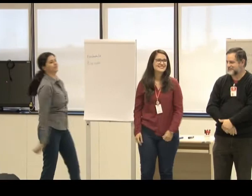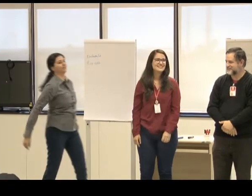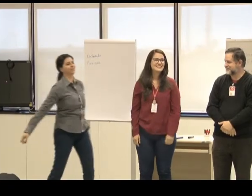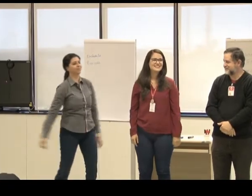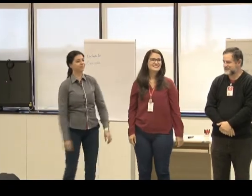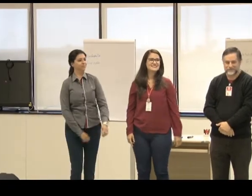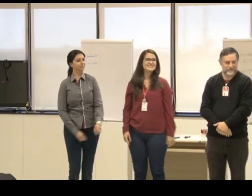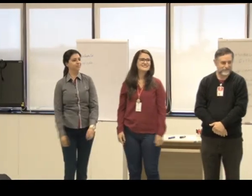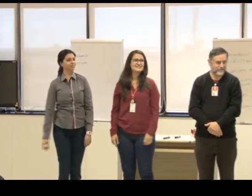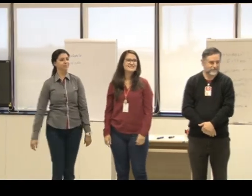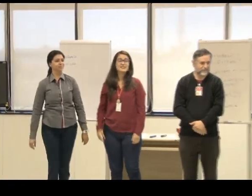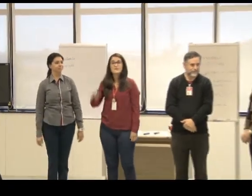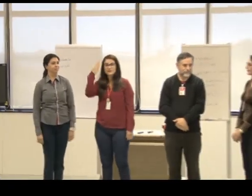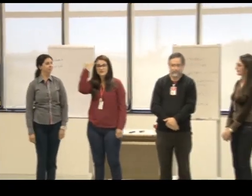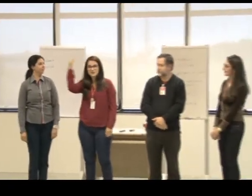Pergunta qual é a festa?